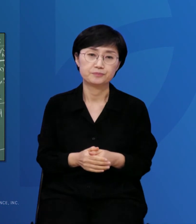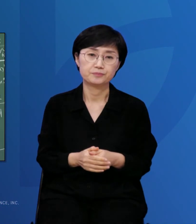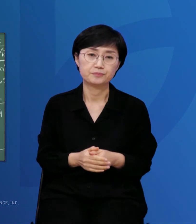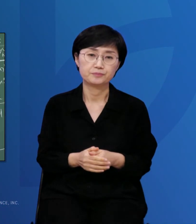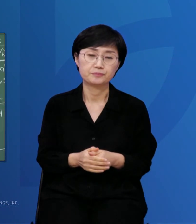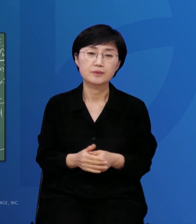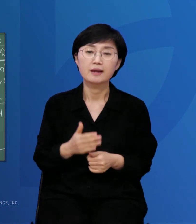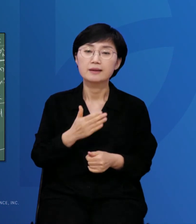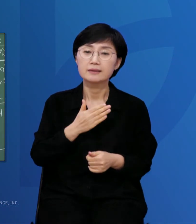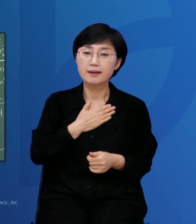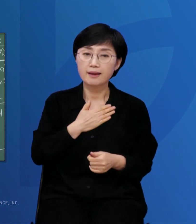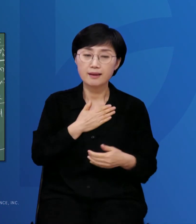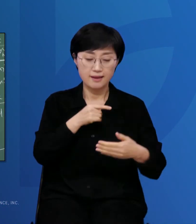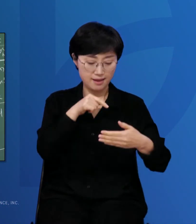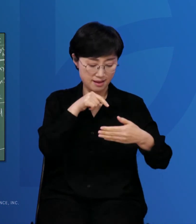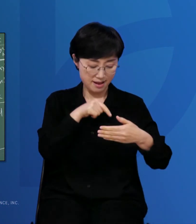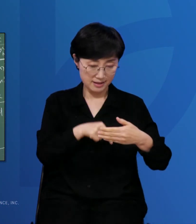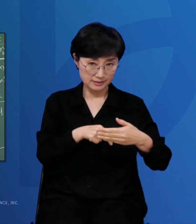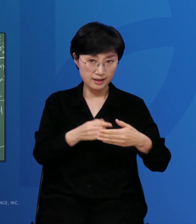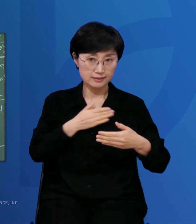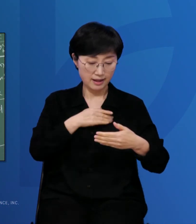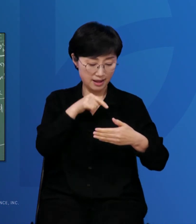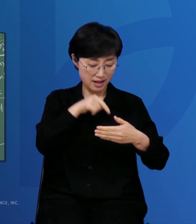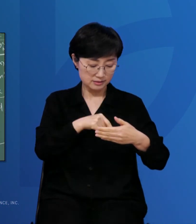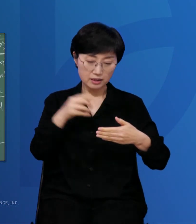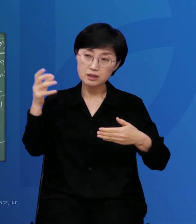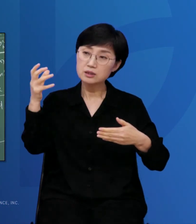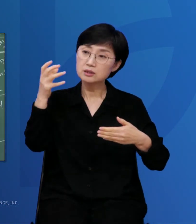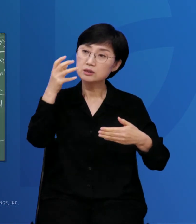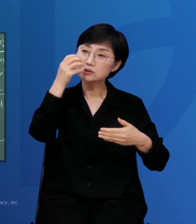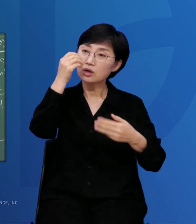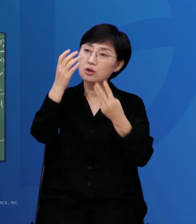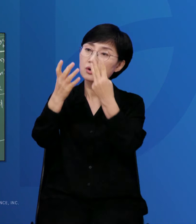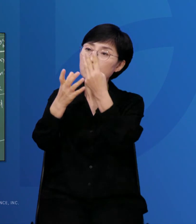내 안에 성삼위 하나님과